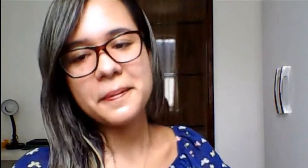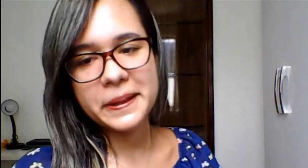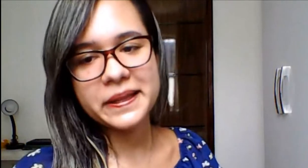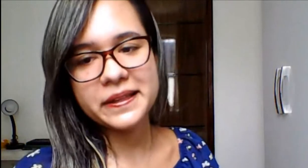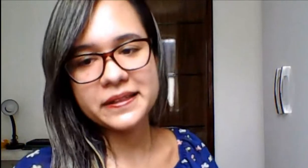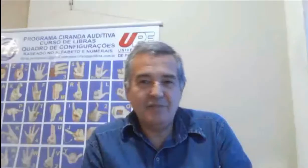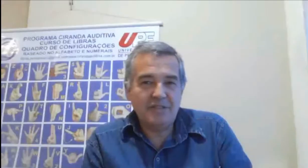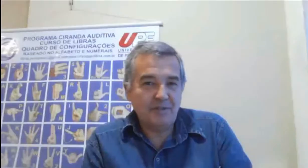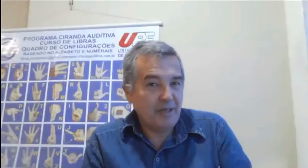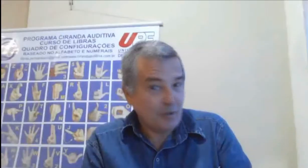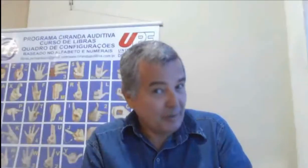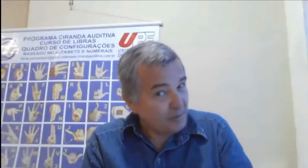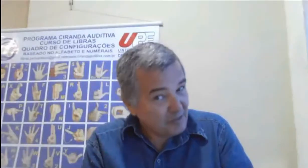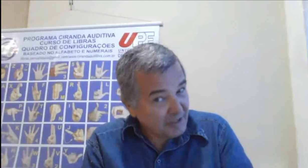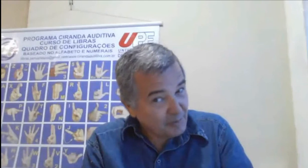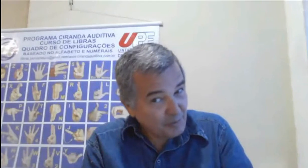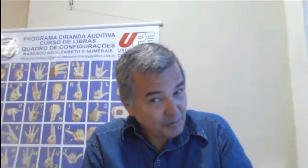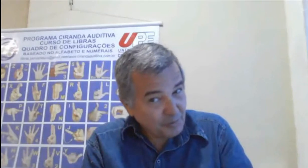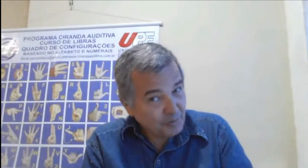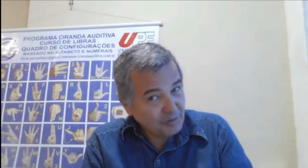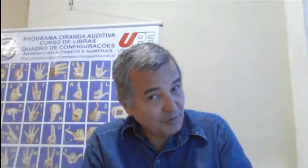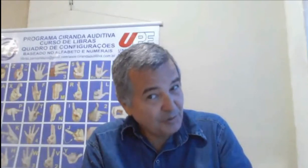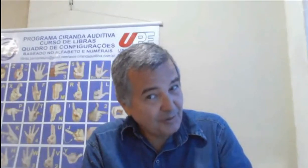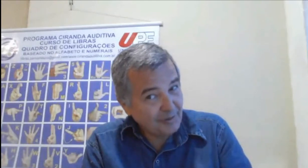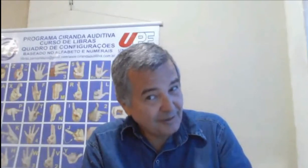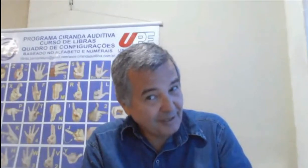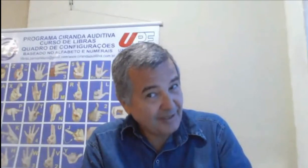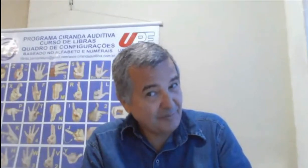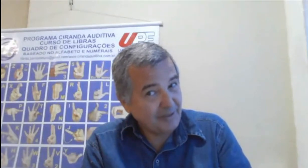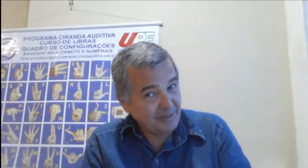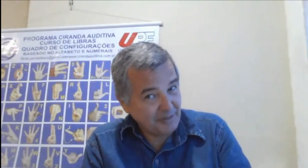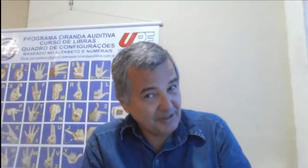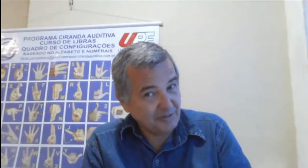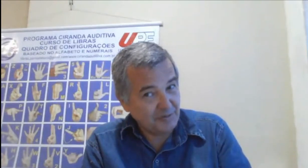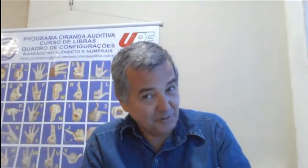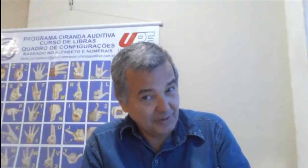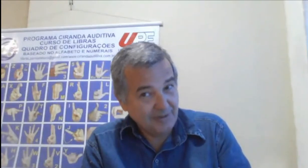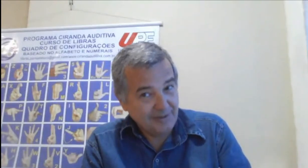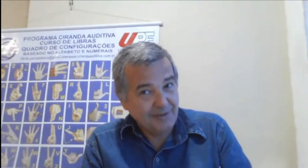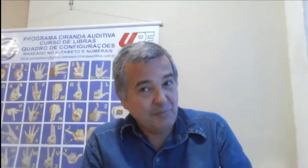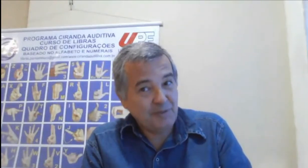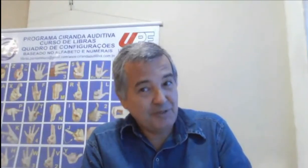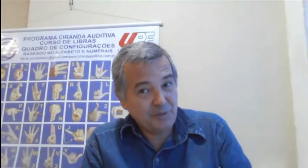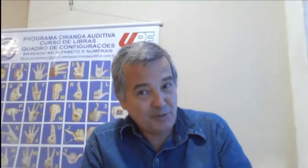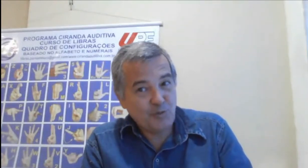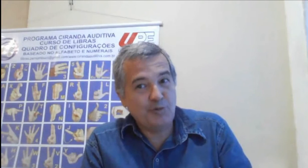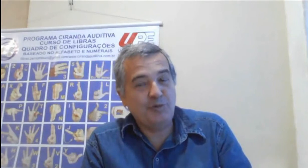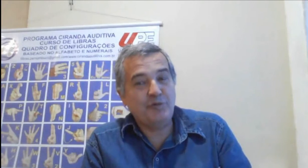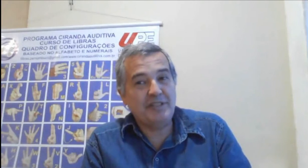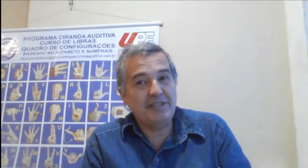Primeiro eu vou dizer que você não é nenhuma novinha no conteúdo, na trama da Libras, não. Pelo seu discurso, você já